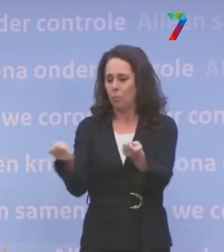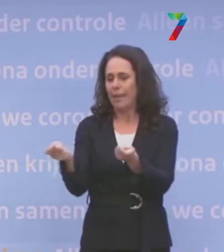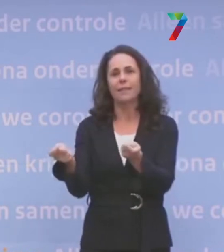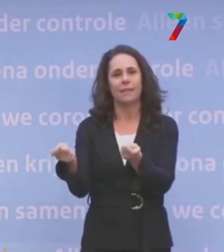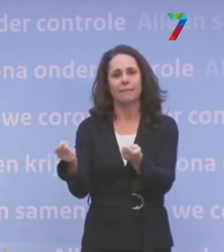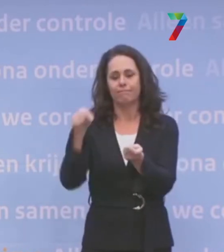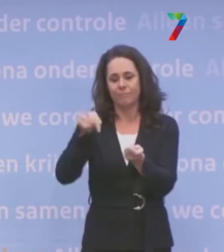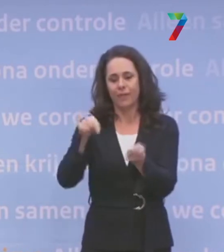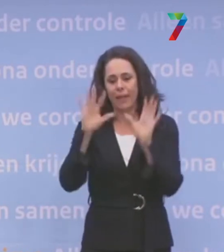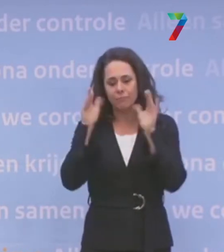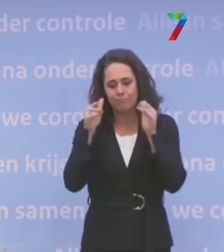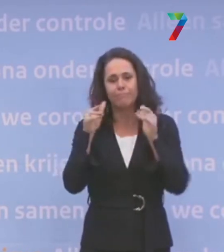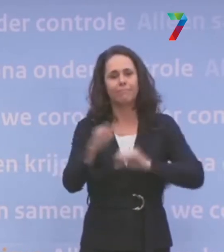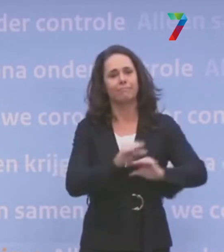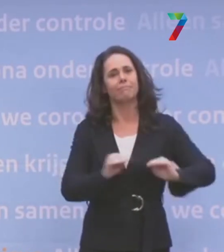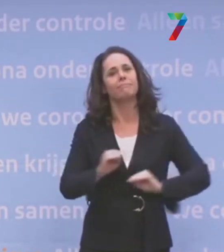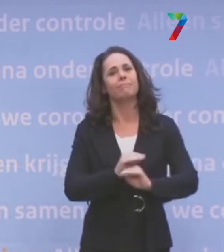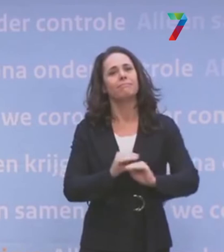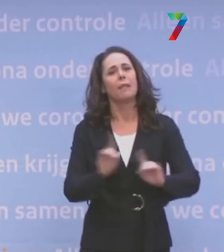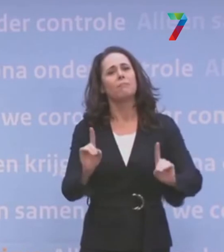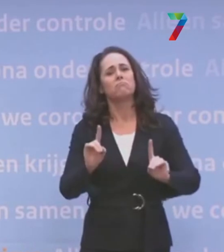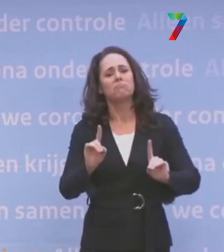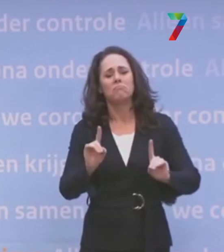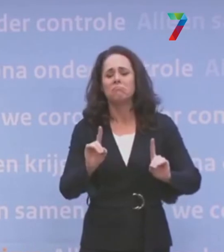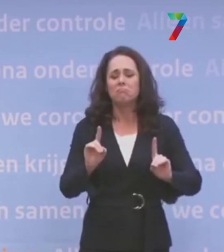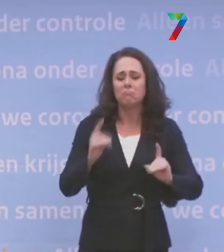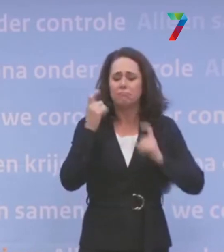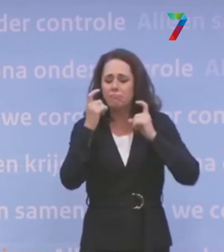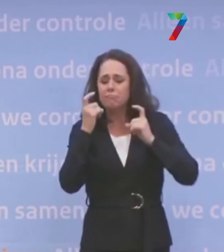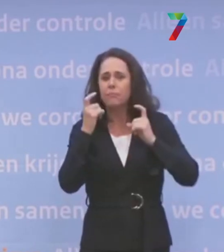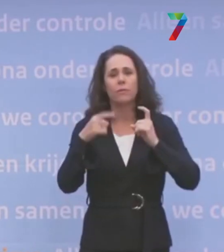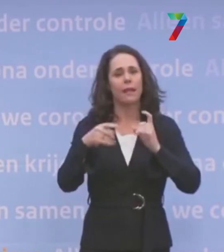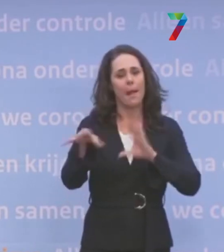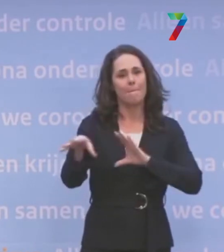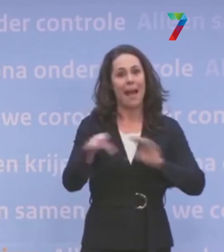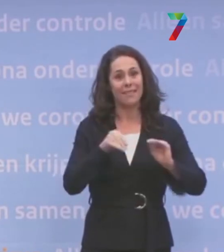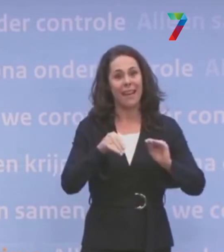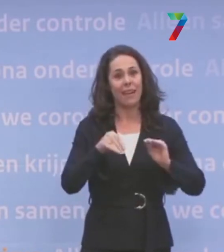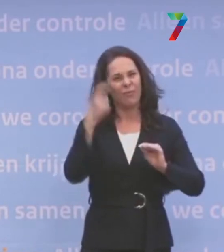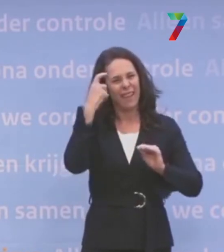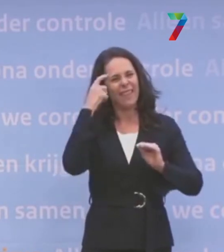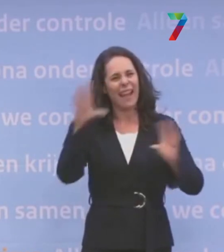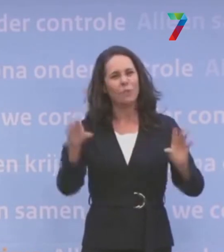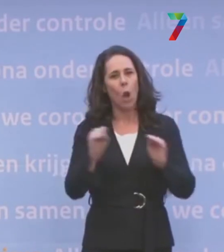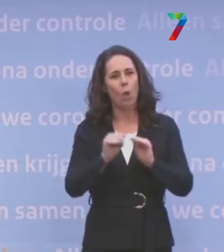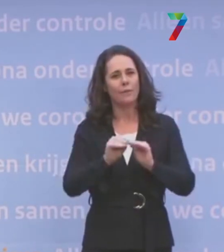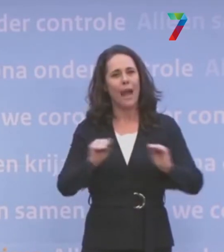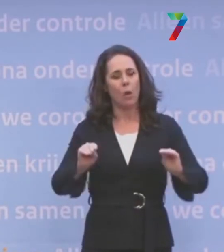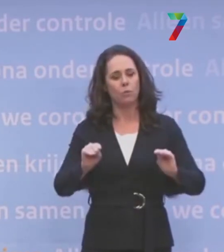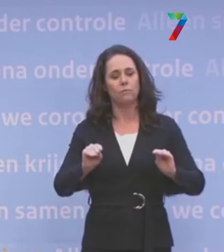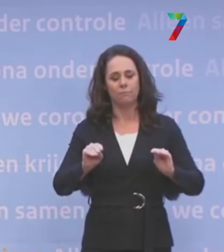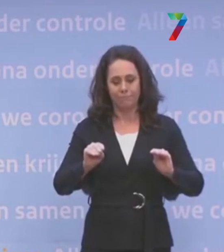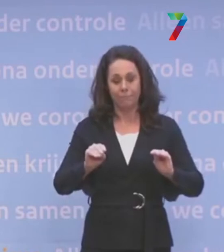zich vandaag gebogen over de vraag of een versoepeling mogelijk is van de intelligente lockdown van ons